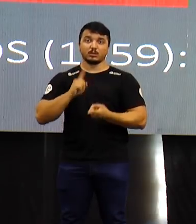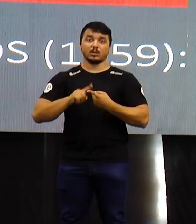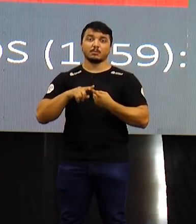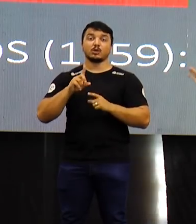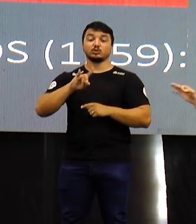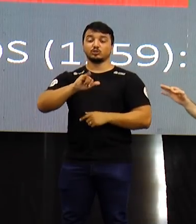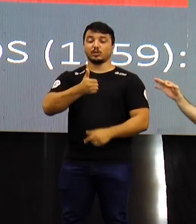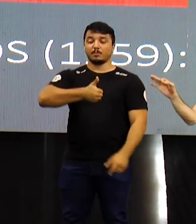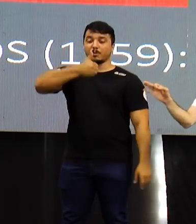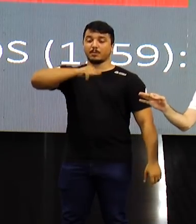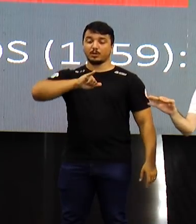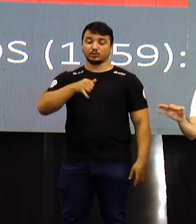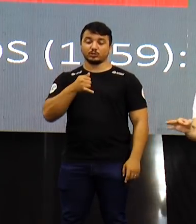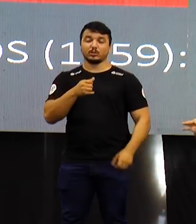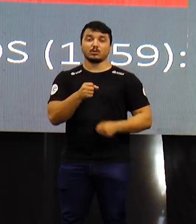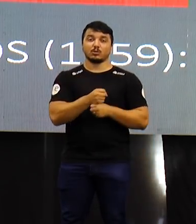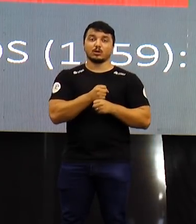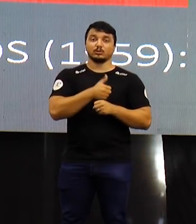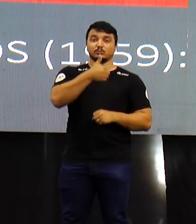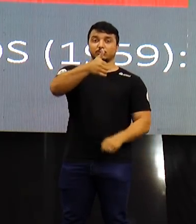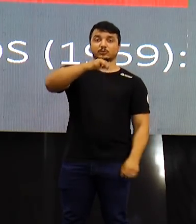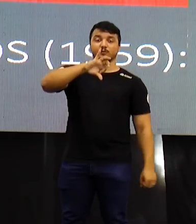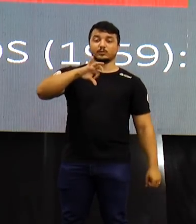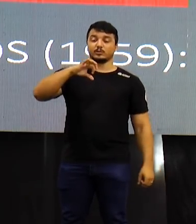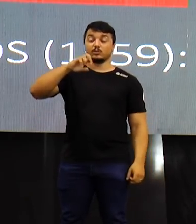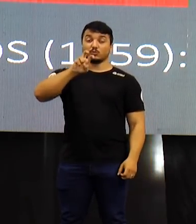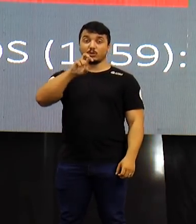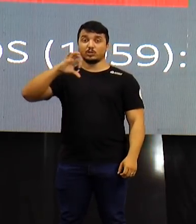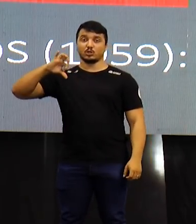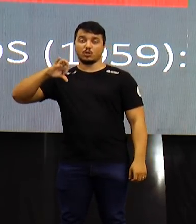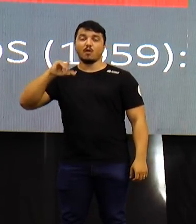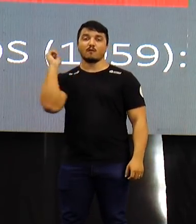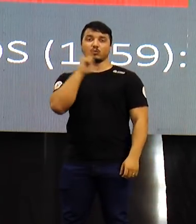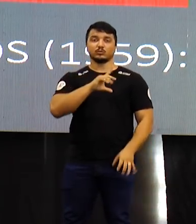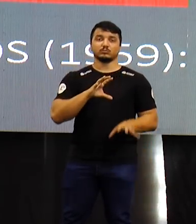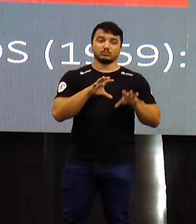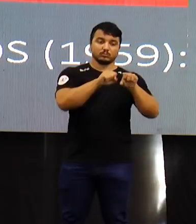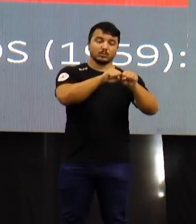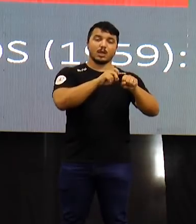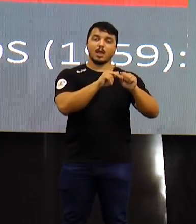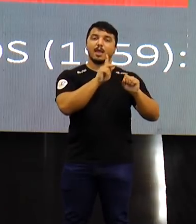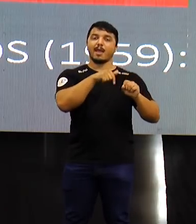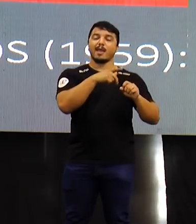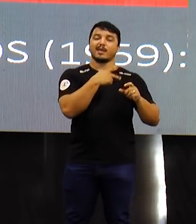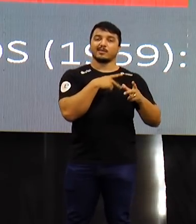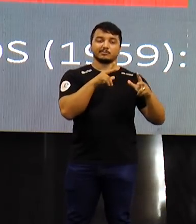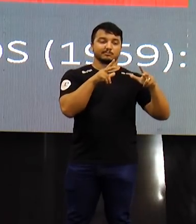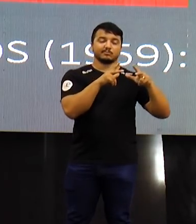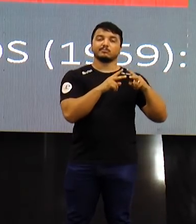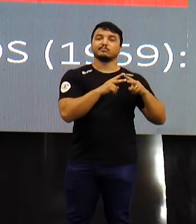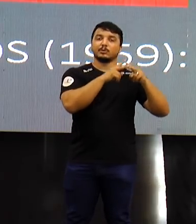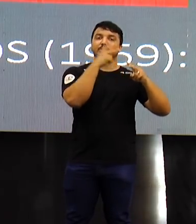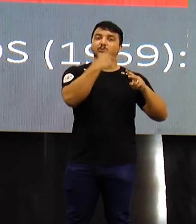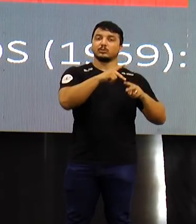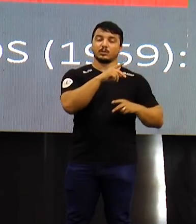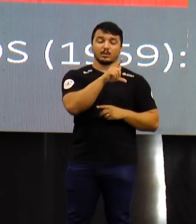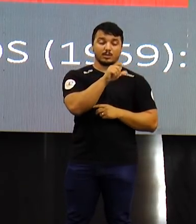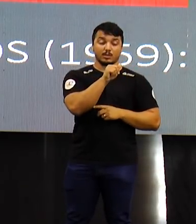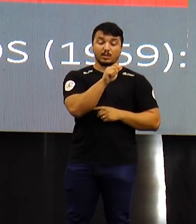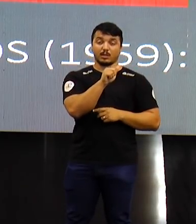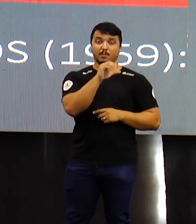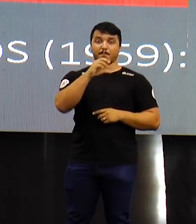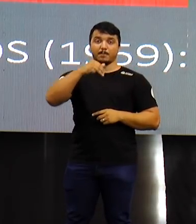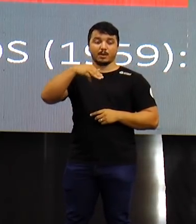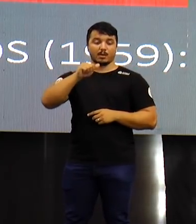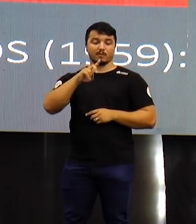dia 1º de janeiro de 59, eles vão tomar o Palácio de la Moncada, e o então ditador